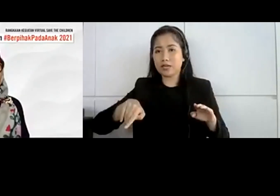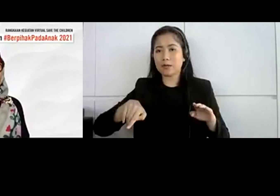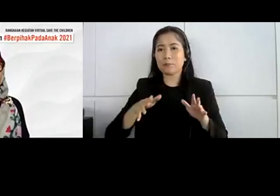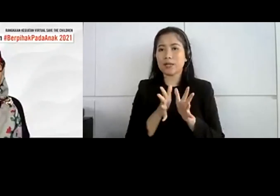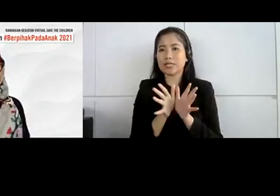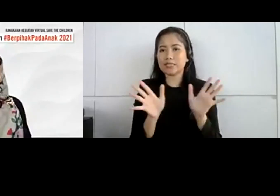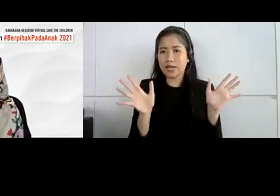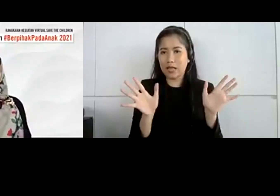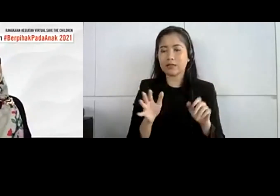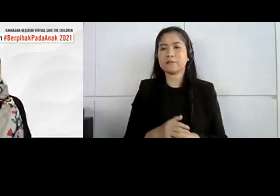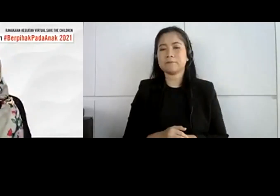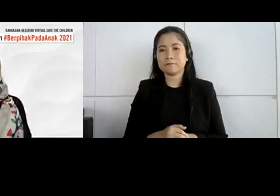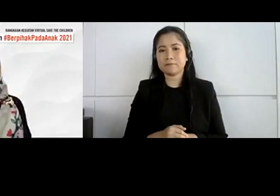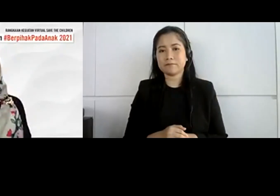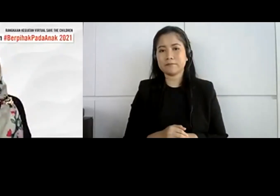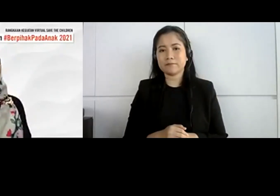Pencegahan kekerasan,